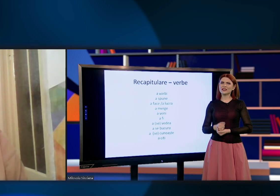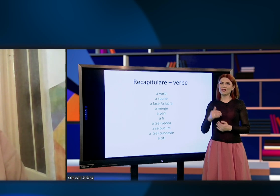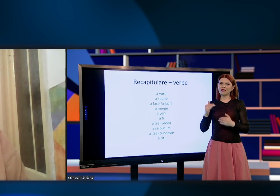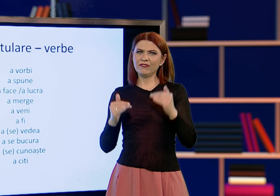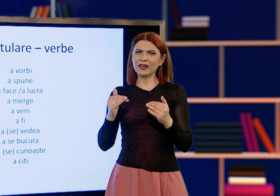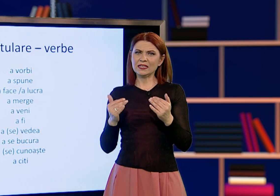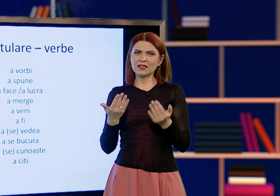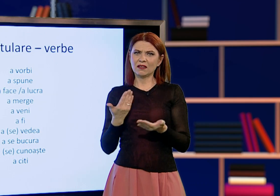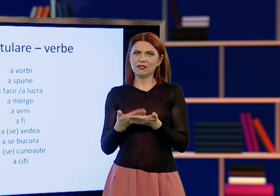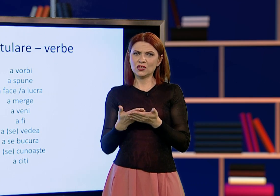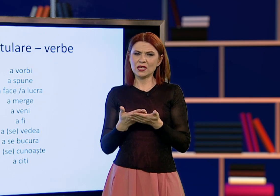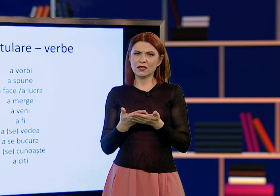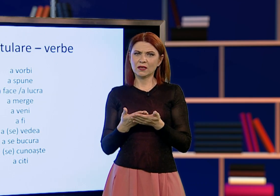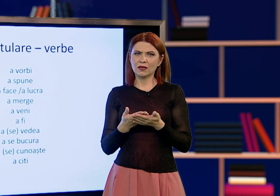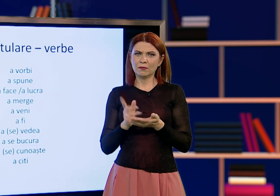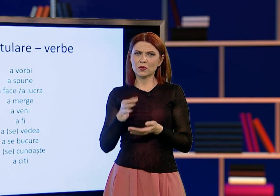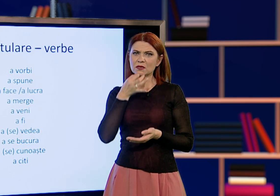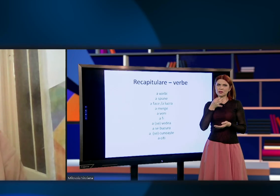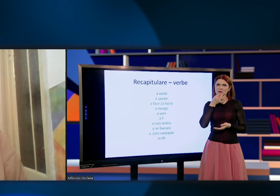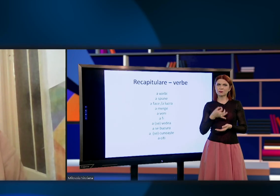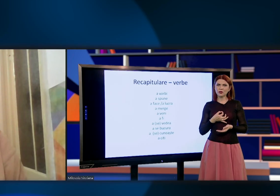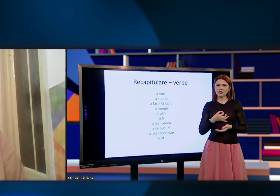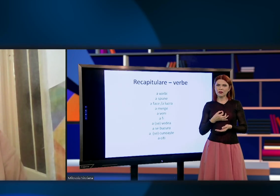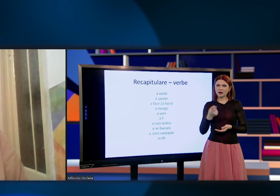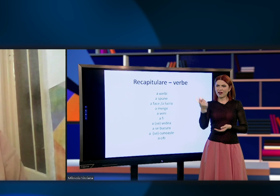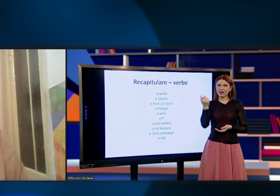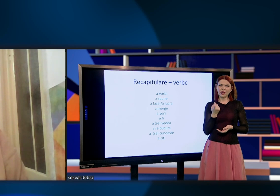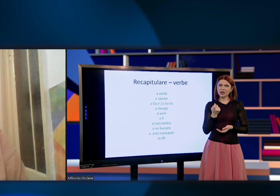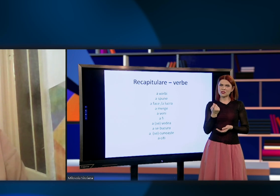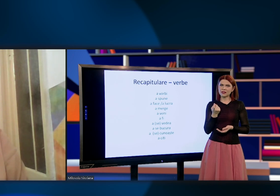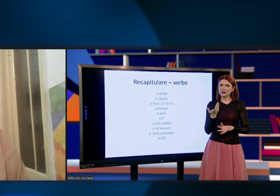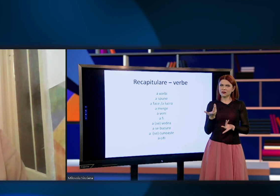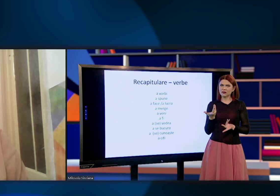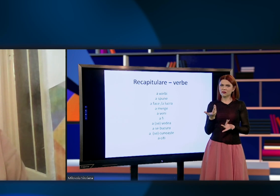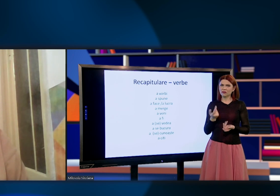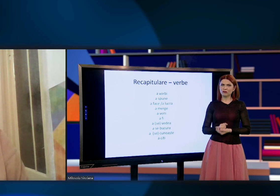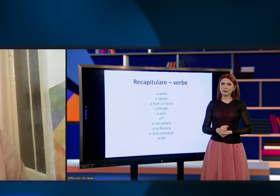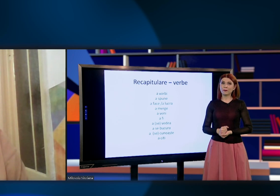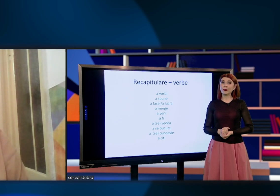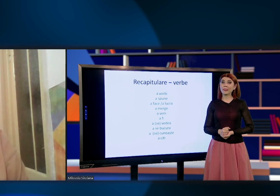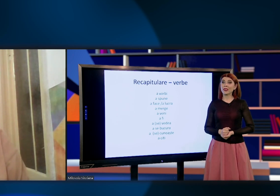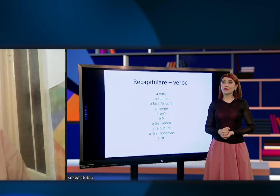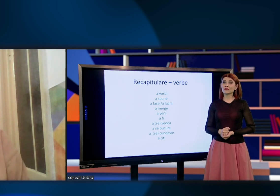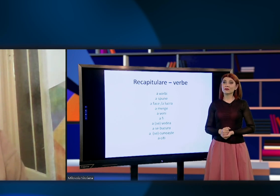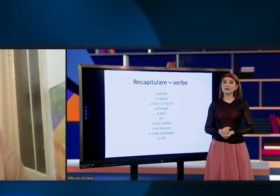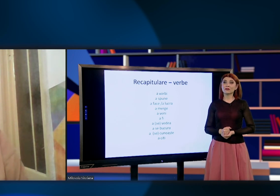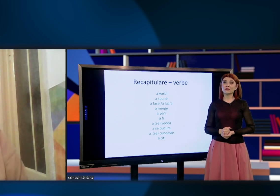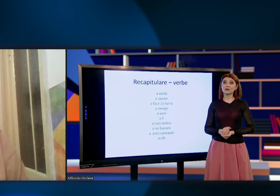diferența De ce pot să mi spui a veni acesta acest semn